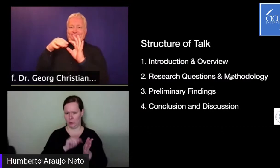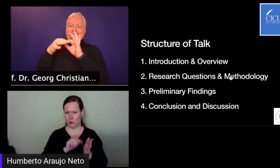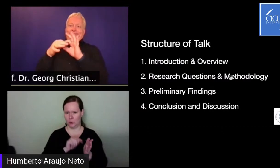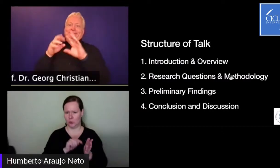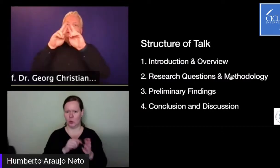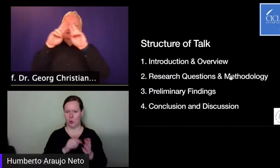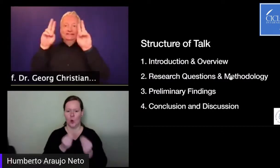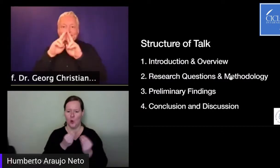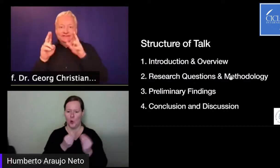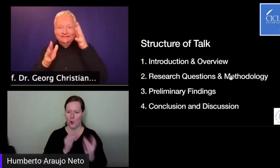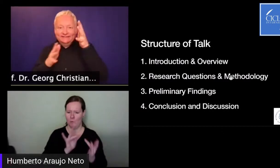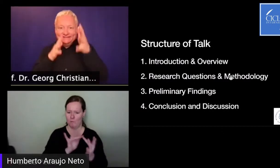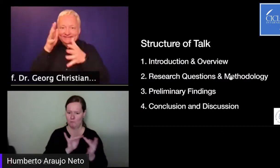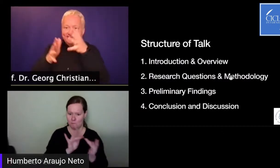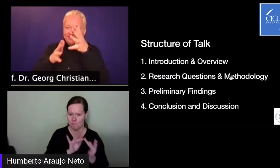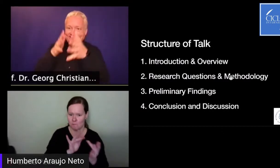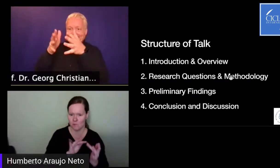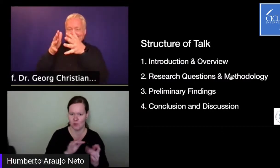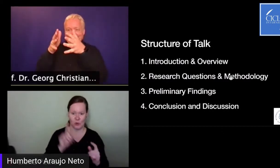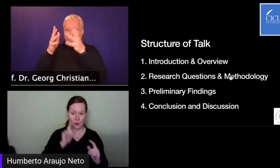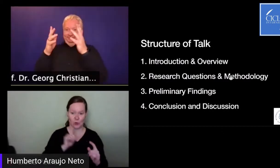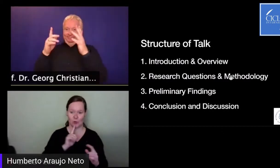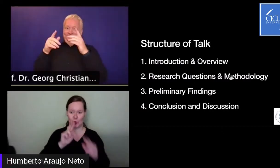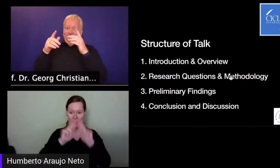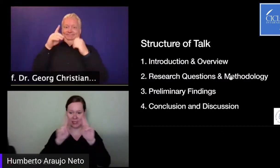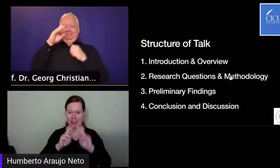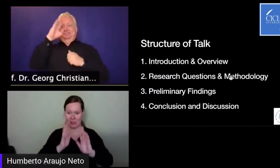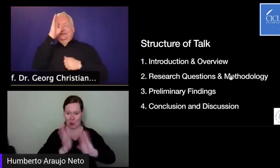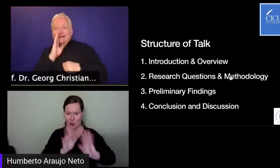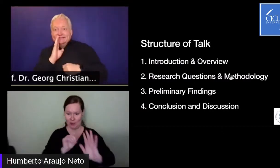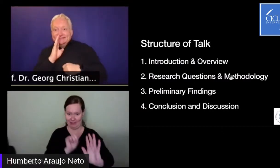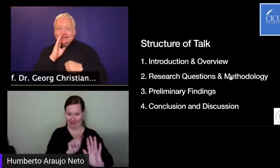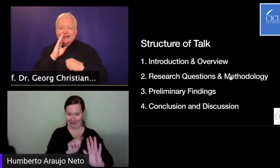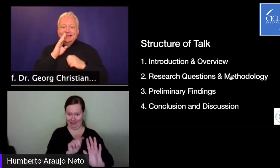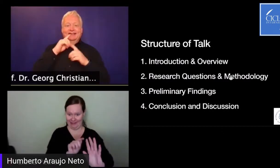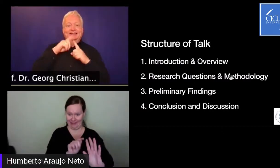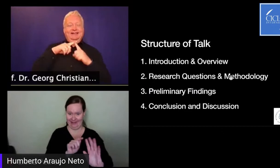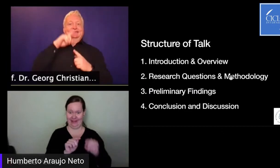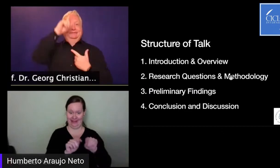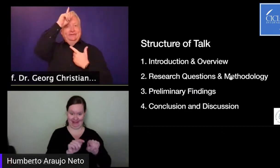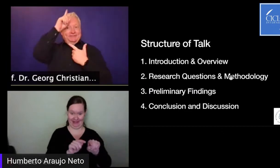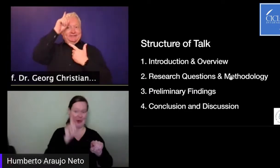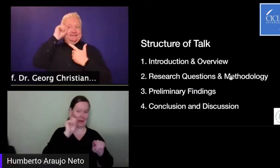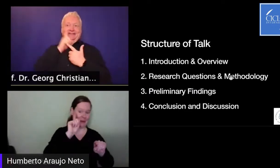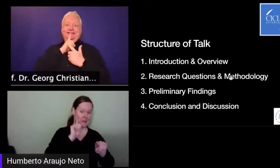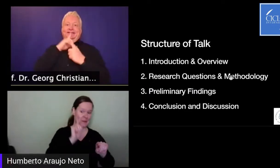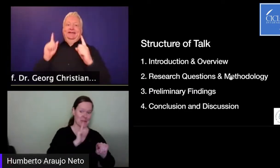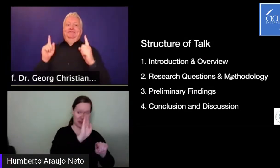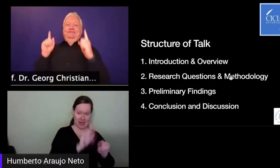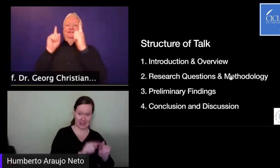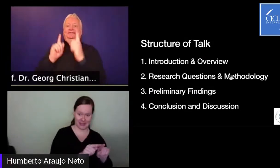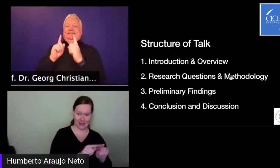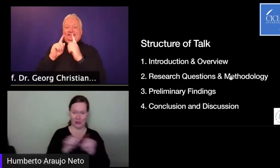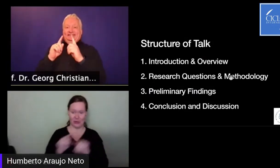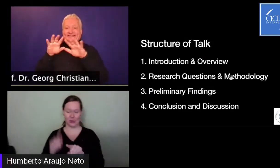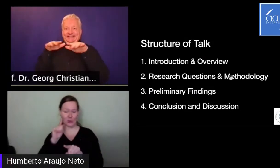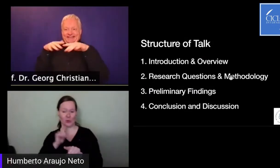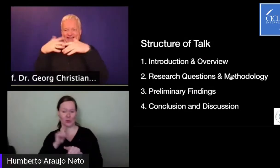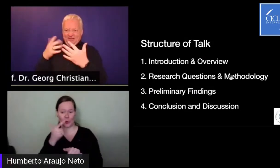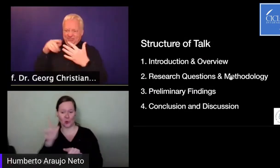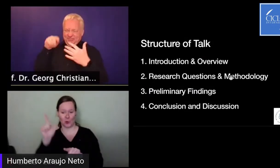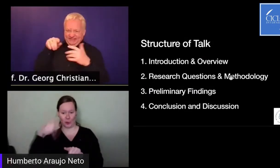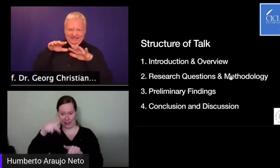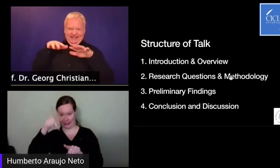que nortearam esse estudo. Esse estudo foi feito principalmente com língua de sinais